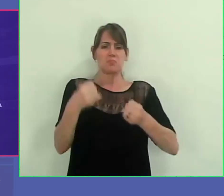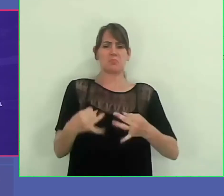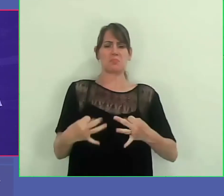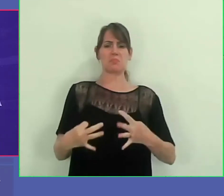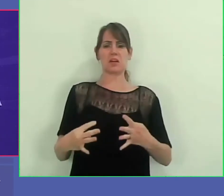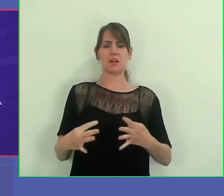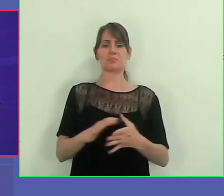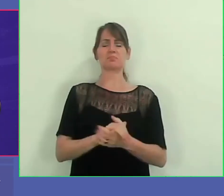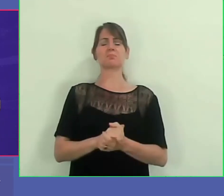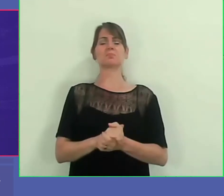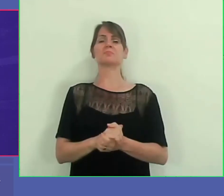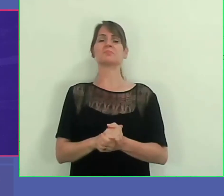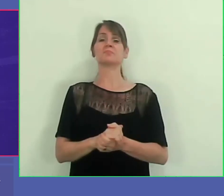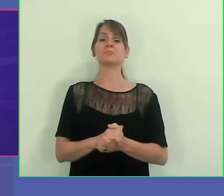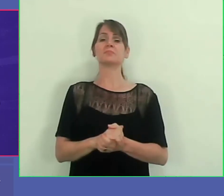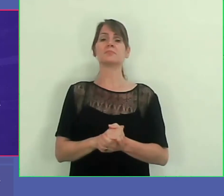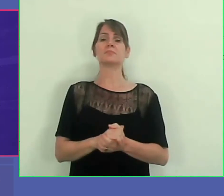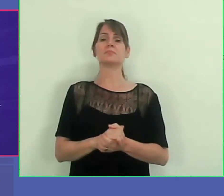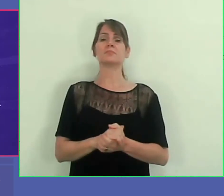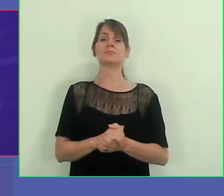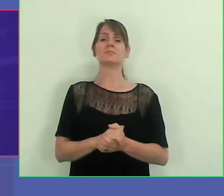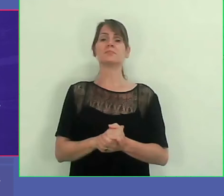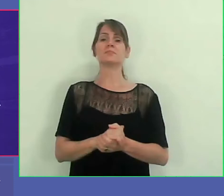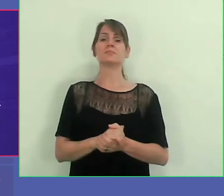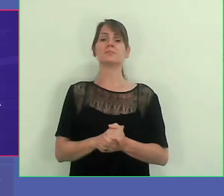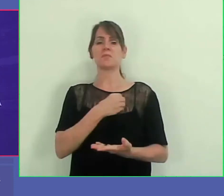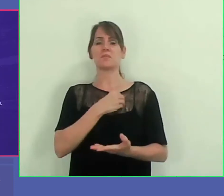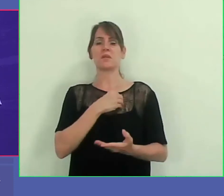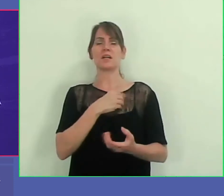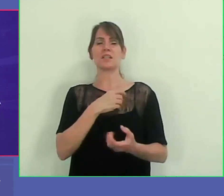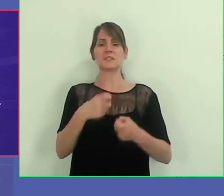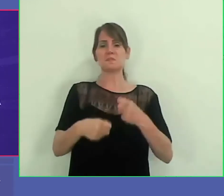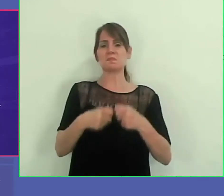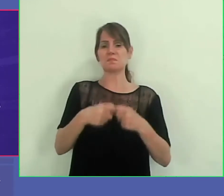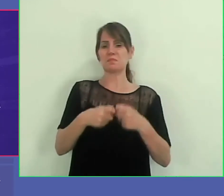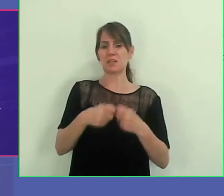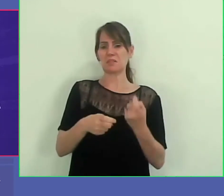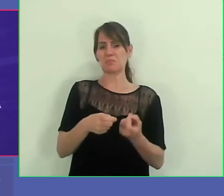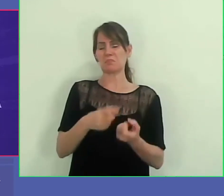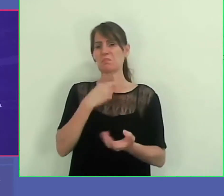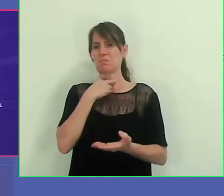atualizada. Imoralidade sexual, isso edifica?